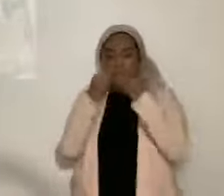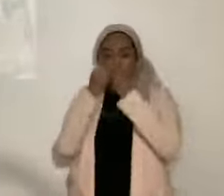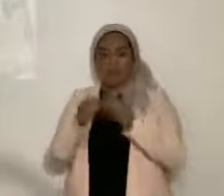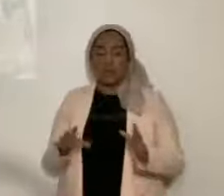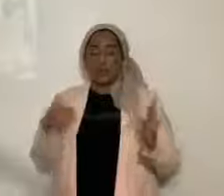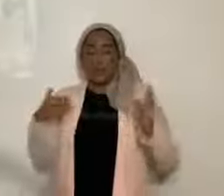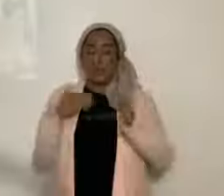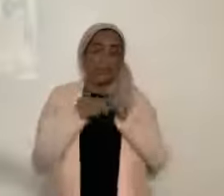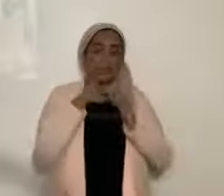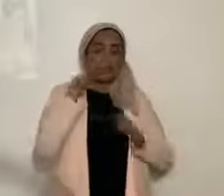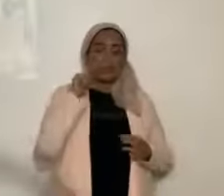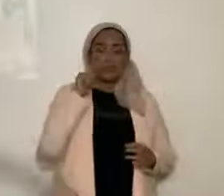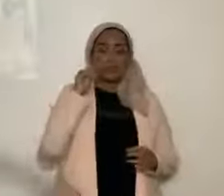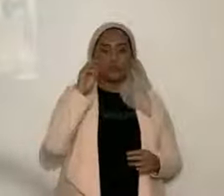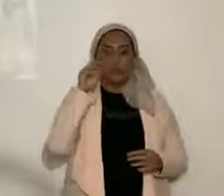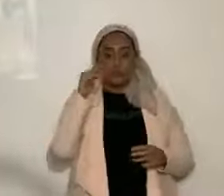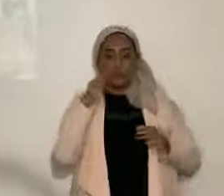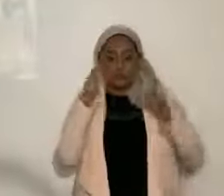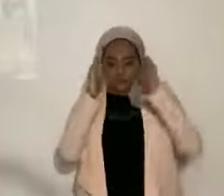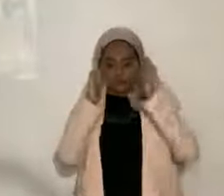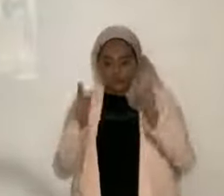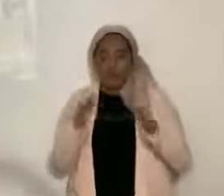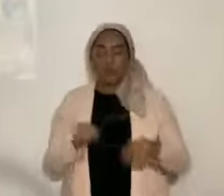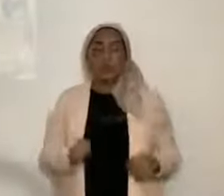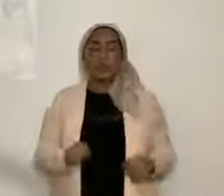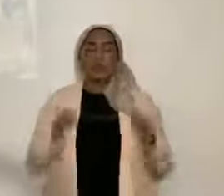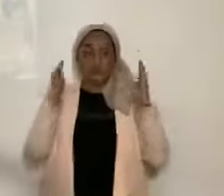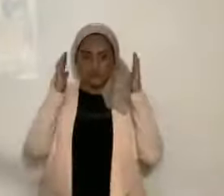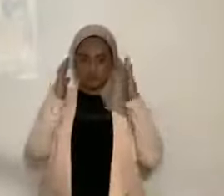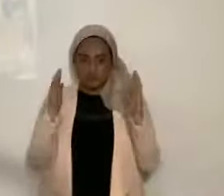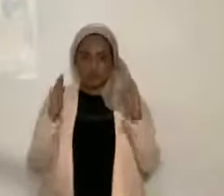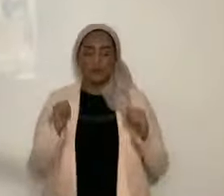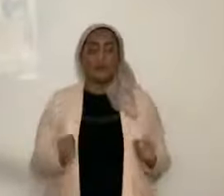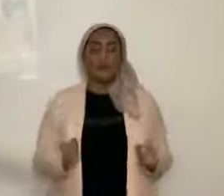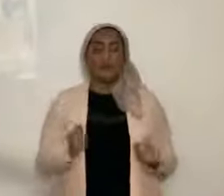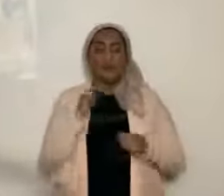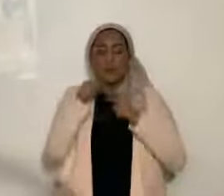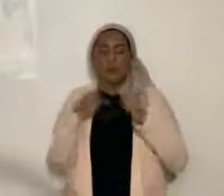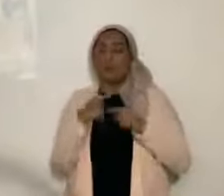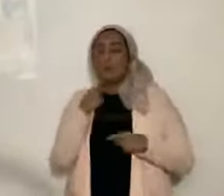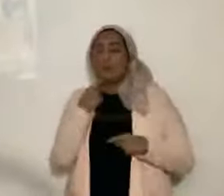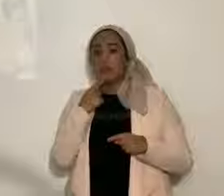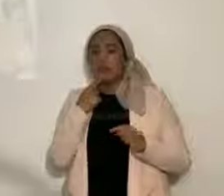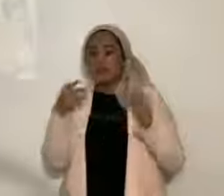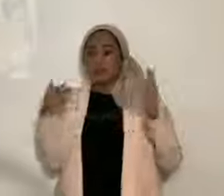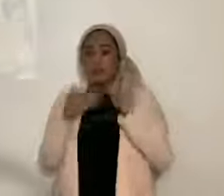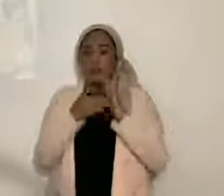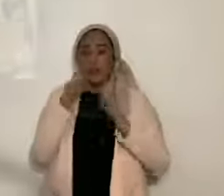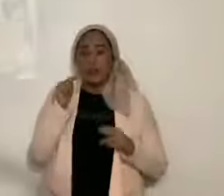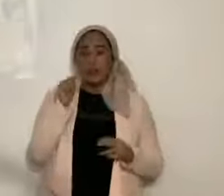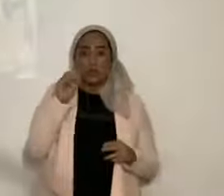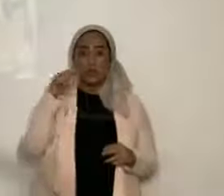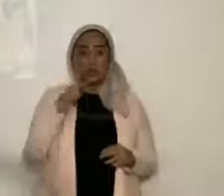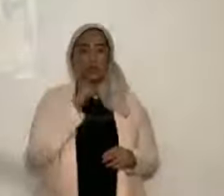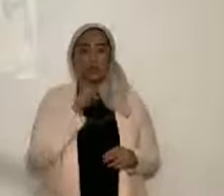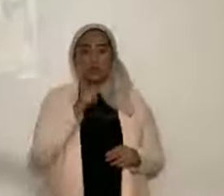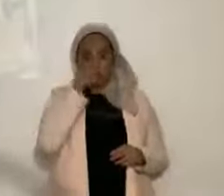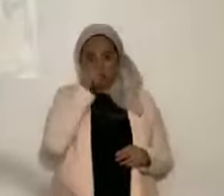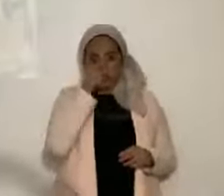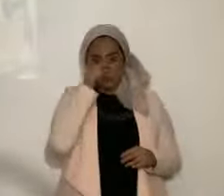violador de la Torá, atención, atención. Cuando dice violador de la Torá en el original